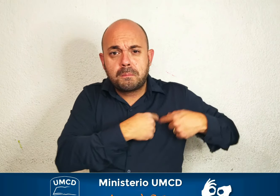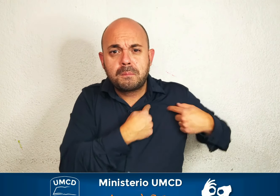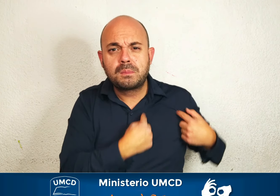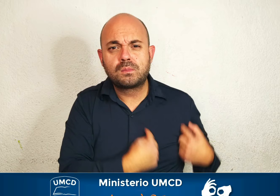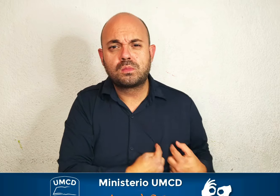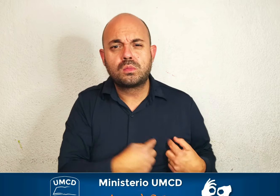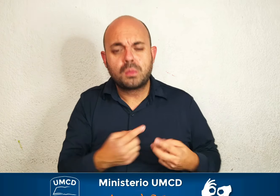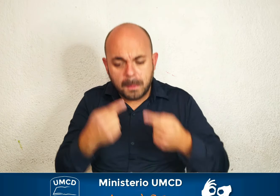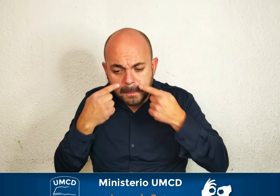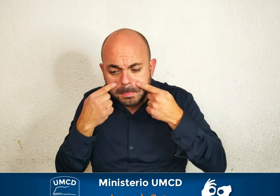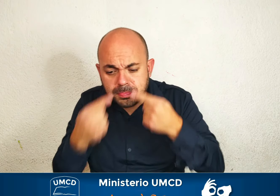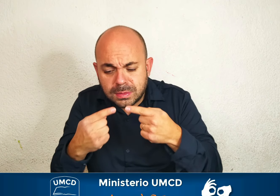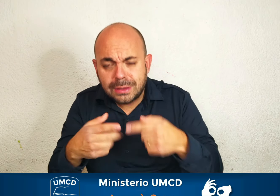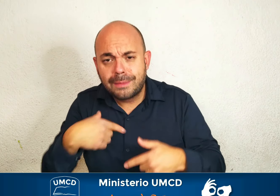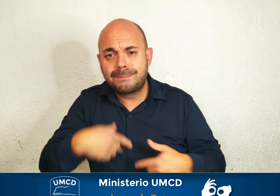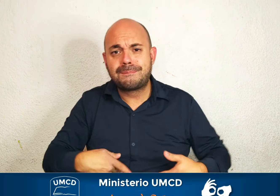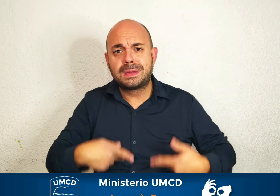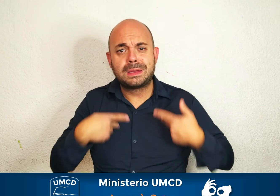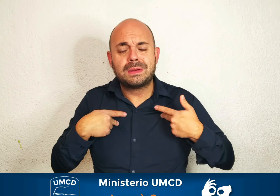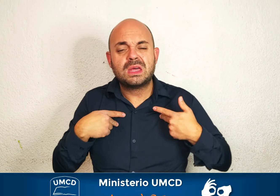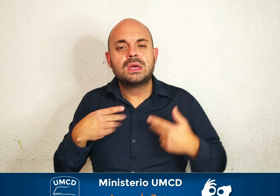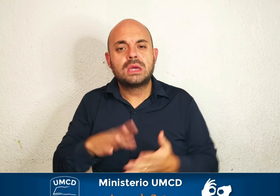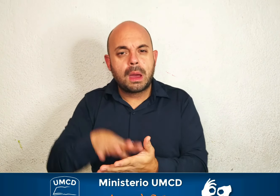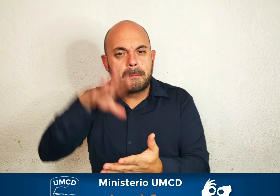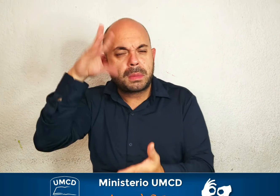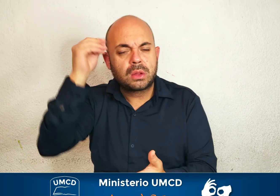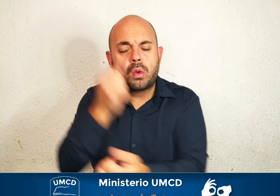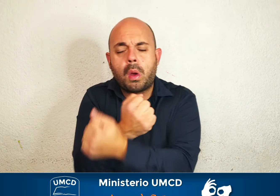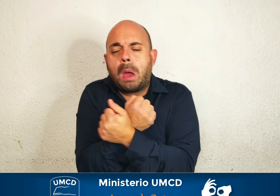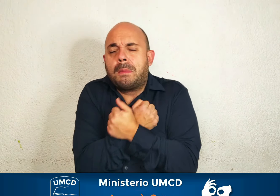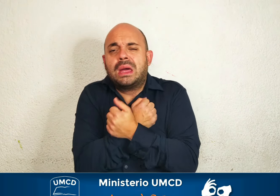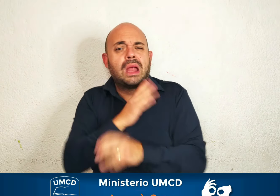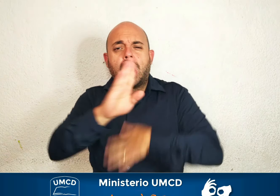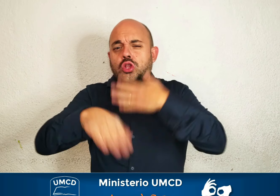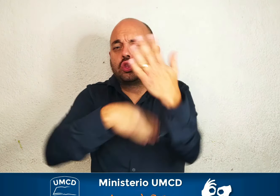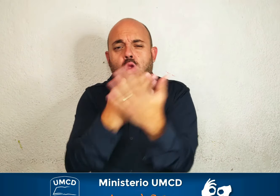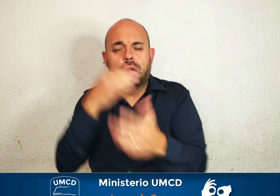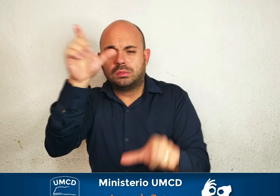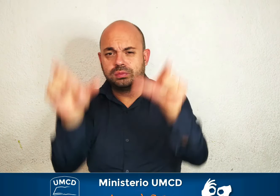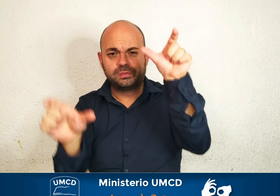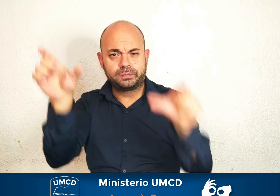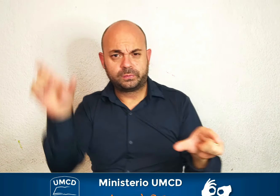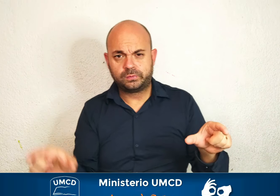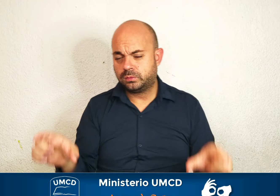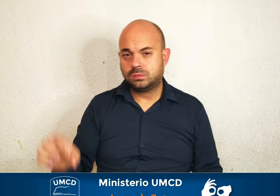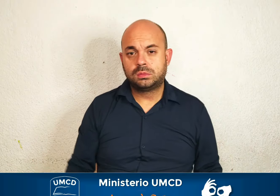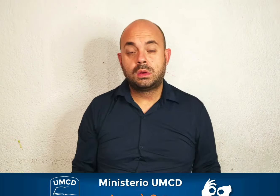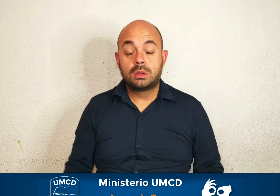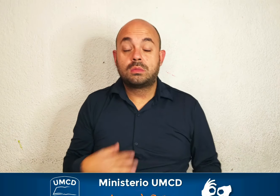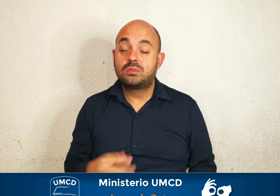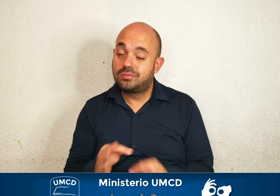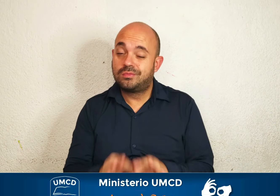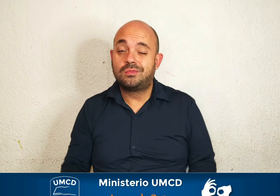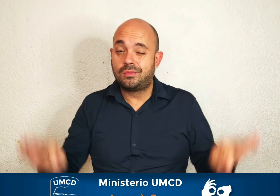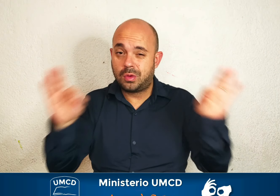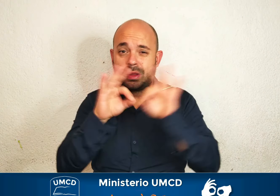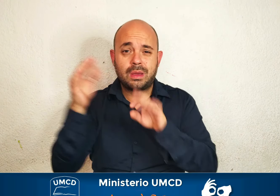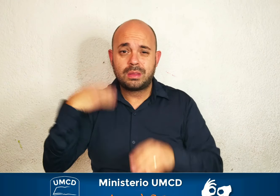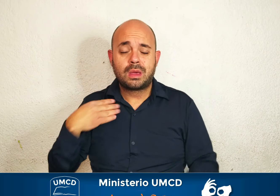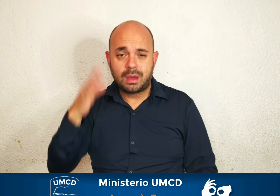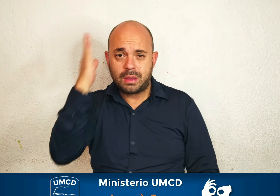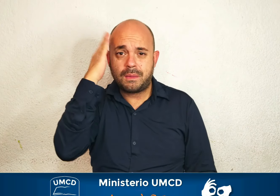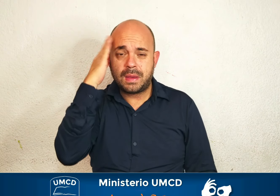yo aprendo a amar a todos los seres que están alrededor mío. Por eso es que el Señor Jesucristo utiliza este juego